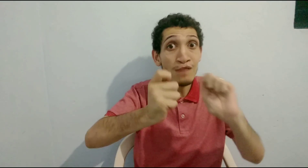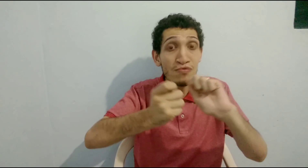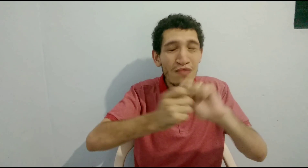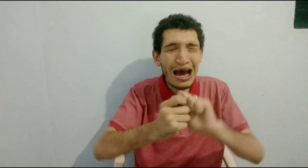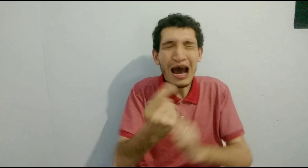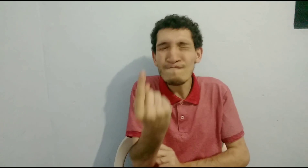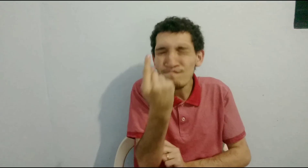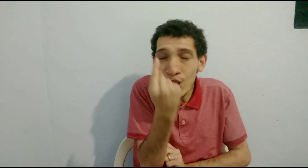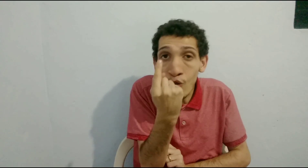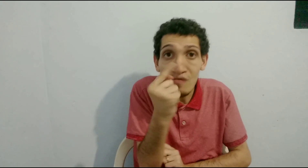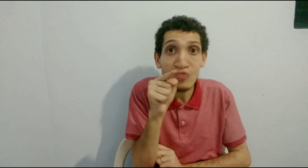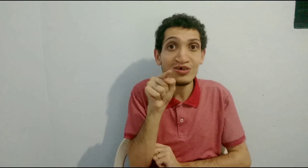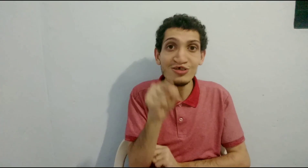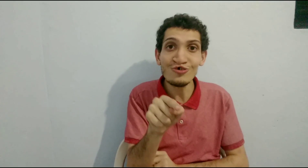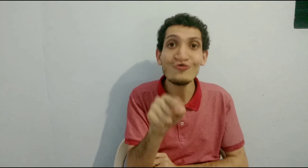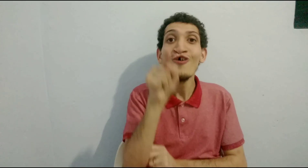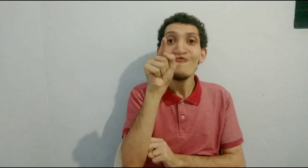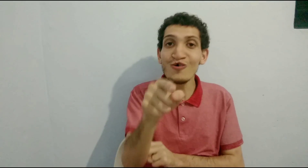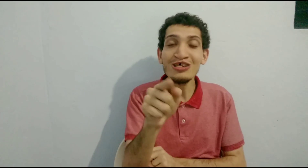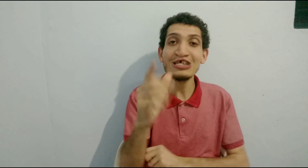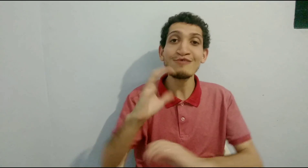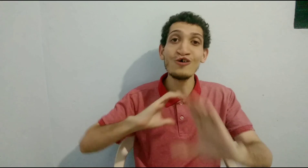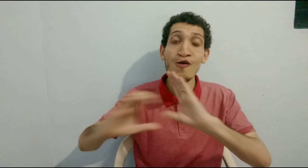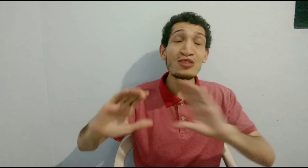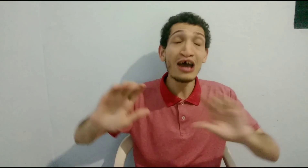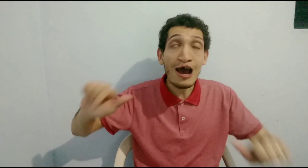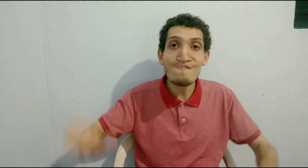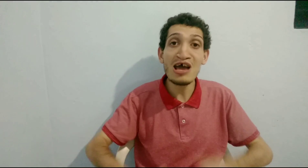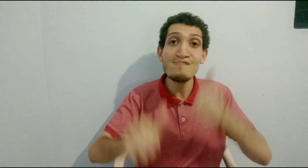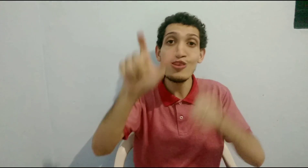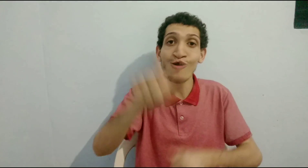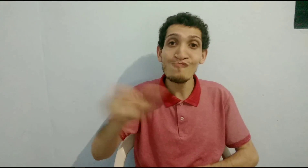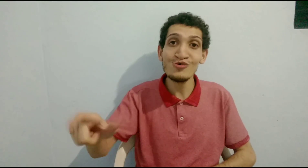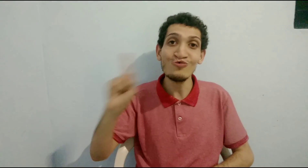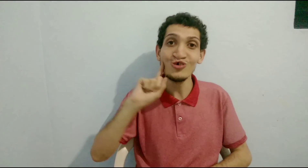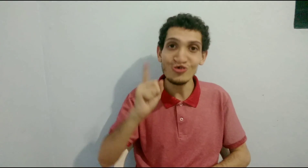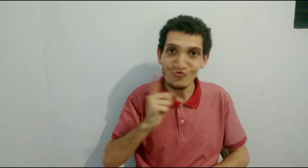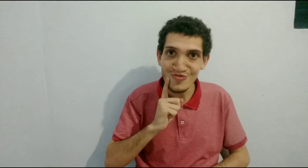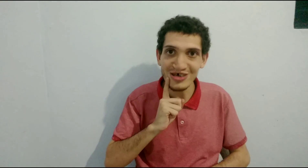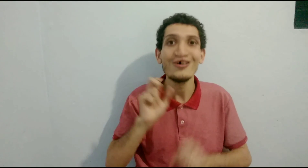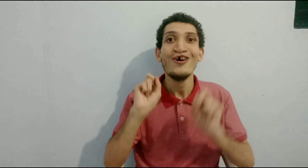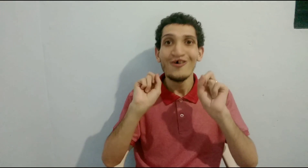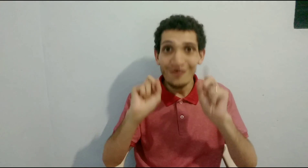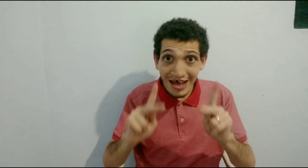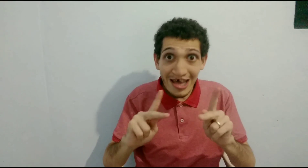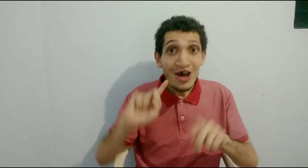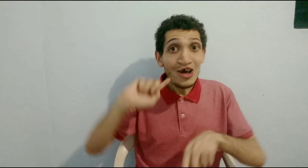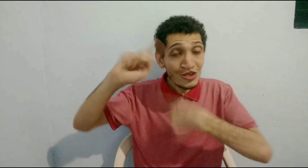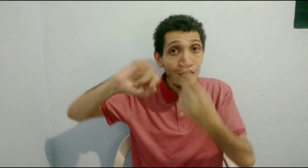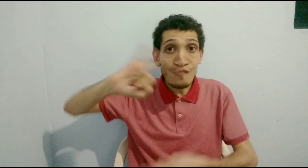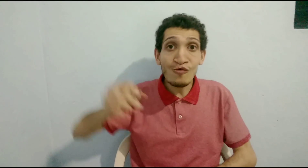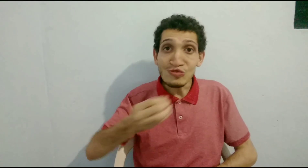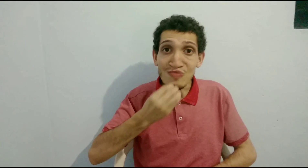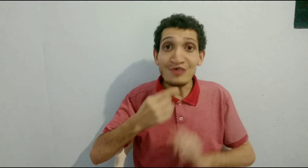adaptar, há pelo menos isso, você já vai se comunicar bem melhor com pessoas surdas. Ok? E, na verdade,